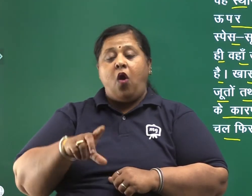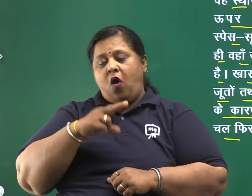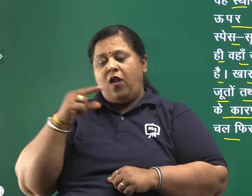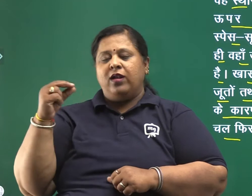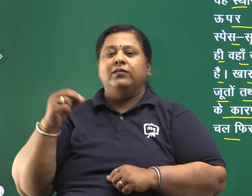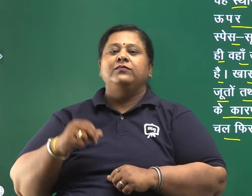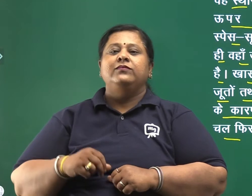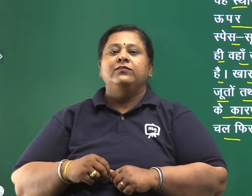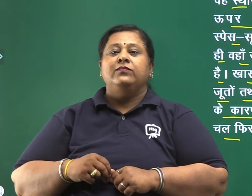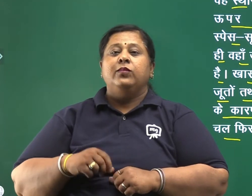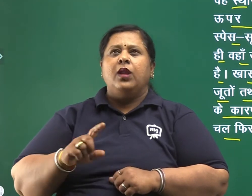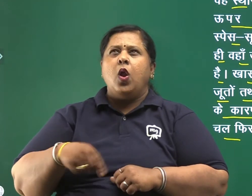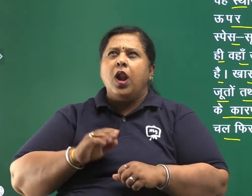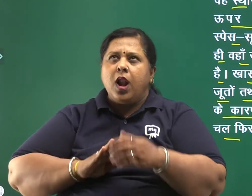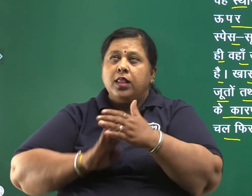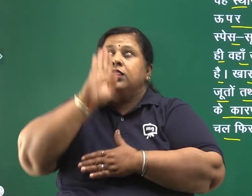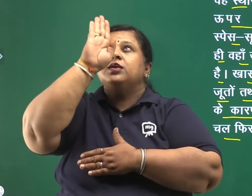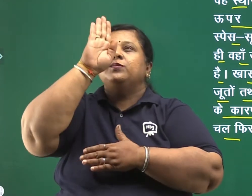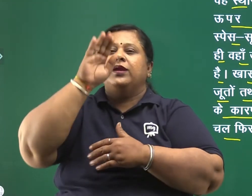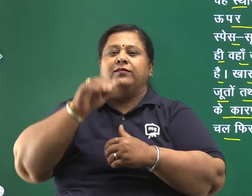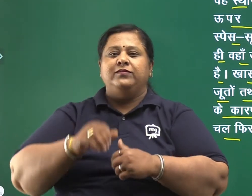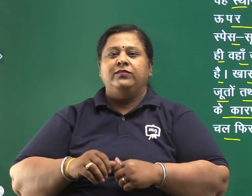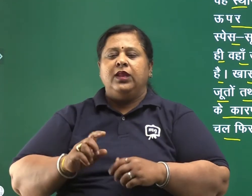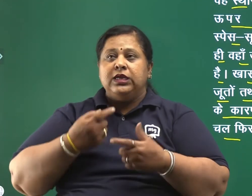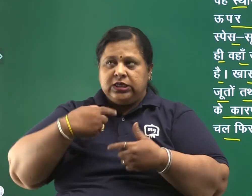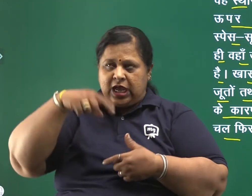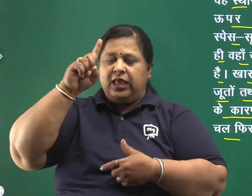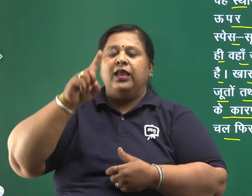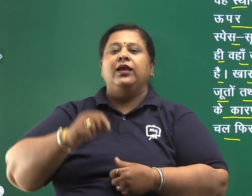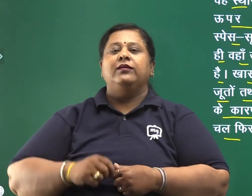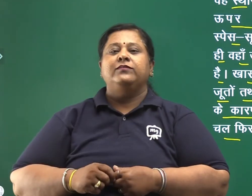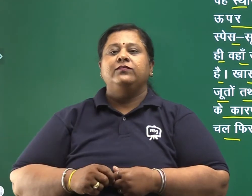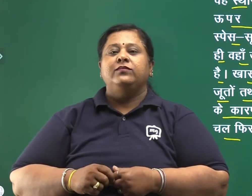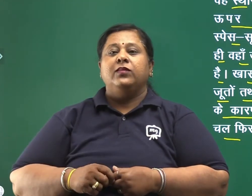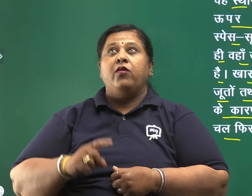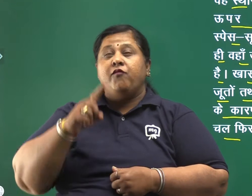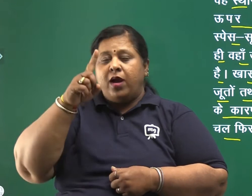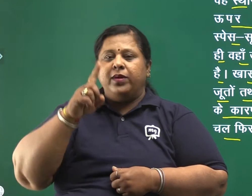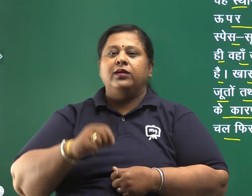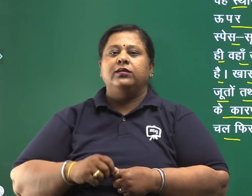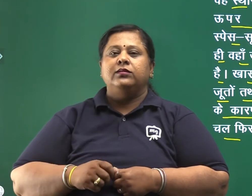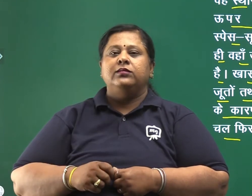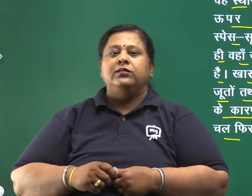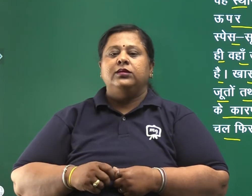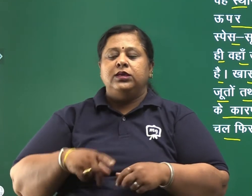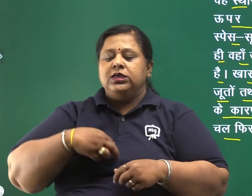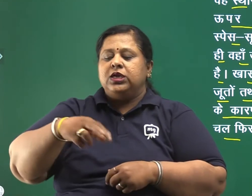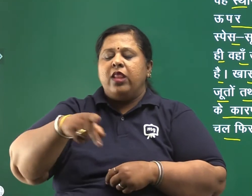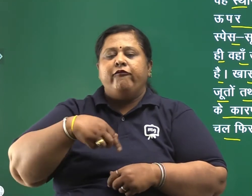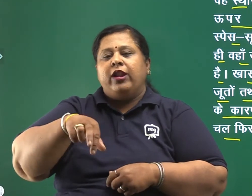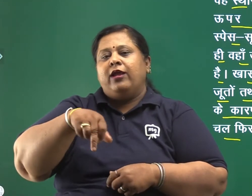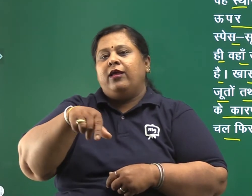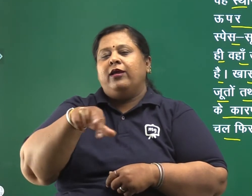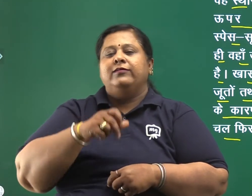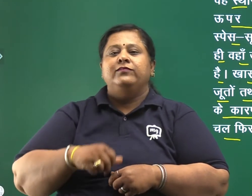और अंतरिक्ष में जाने के लिए और वहाँ पर चलने फिरने के